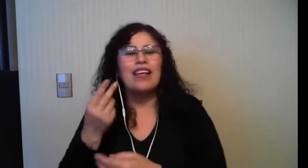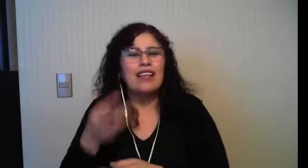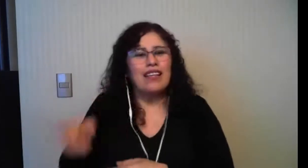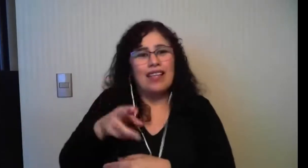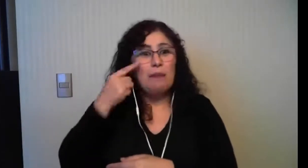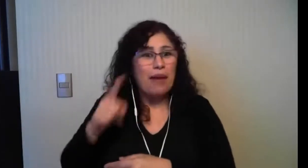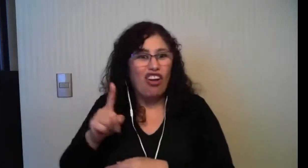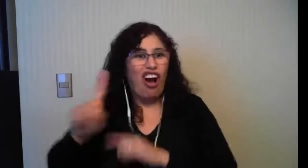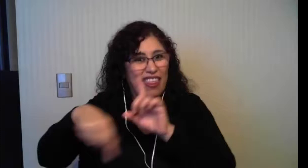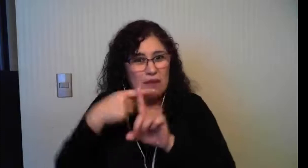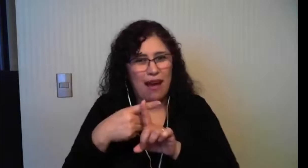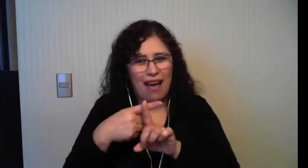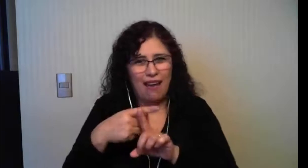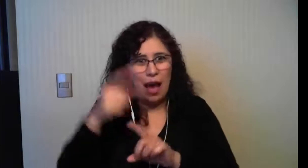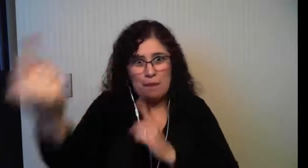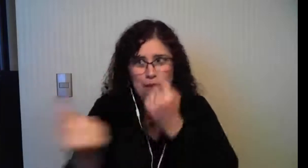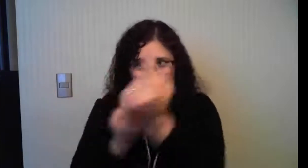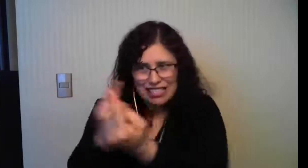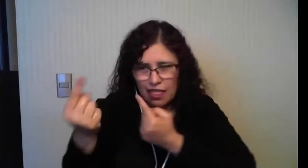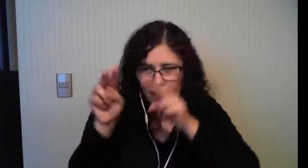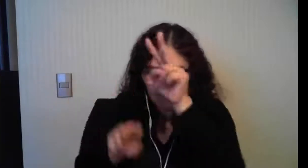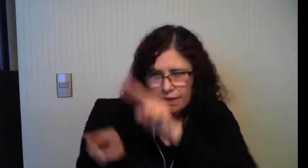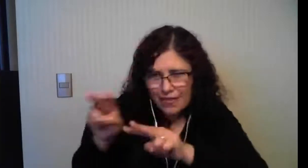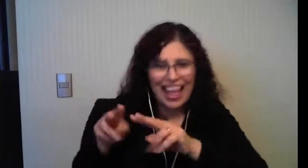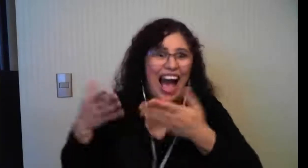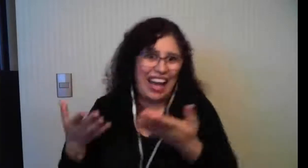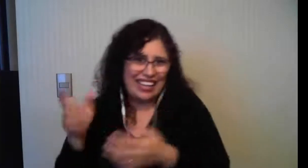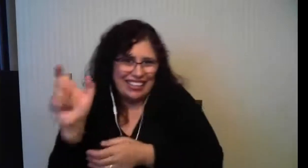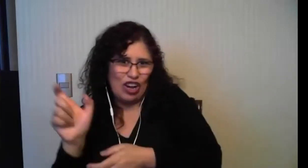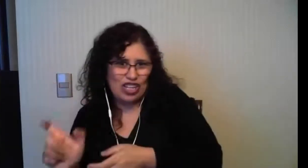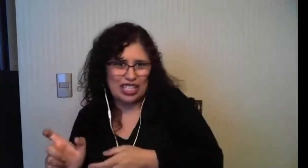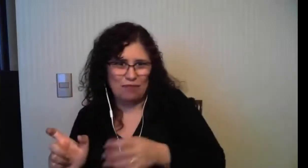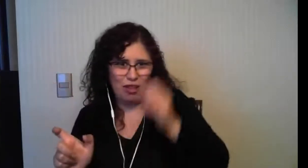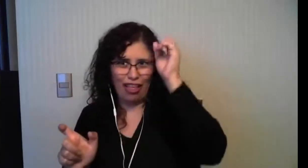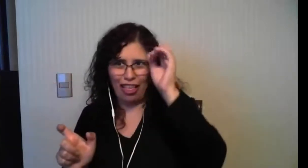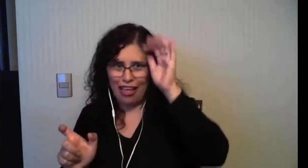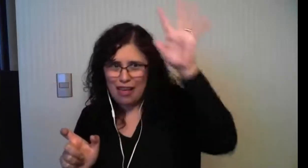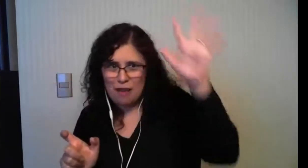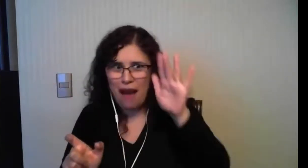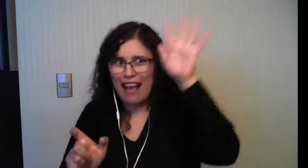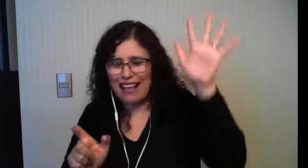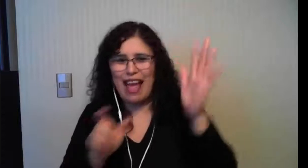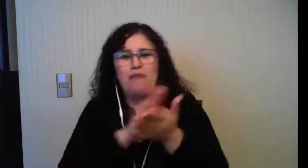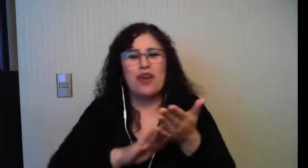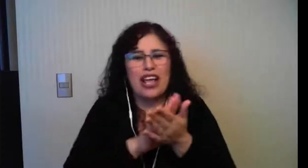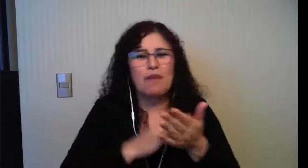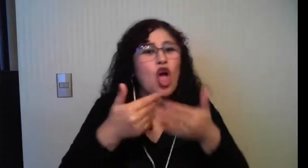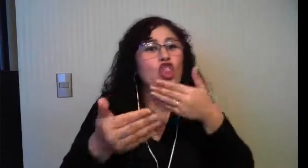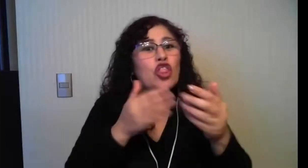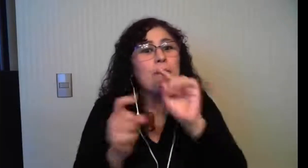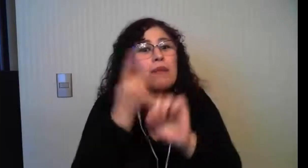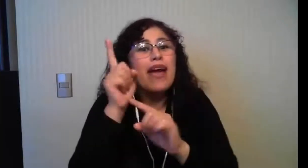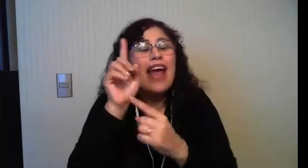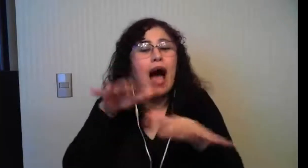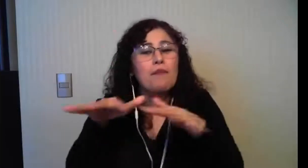a la clínica. Hay que Claro. informarse, hay que tener como harta imaginación, ¿ya? Entender que la primera motoneurona se encuentra su cuerpo acá arriba, ¿cierto? Yo me